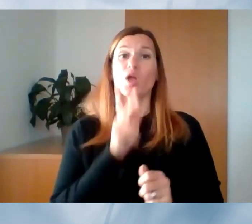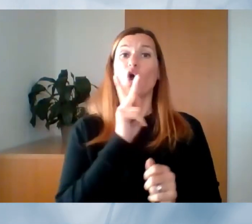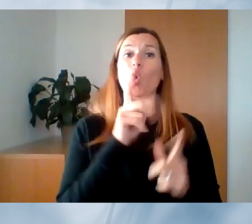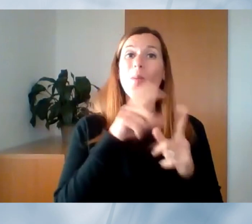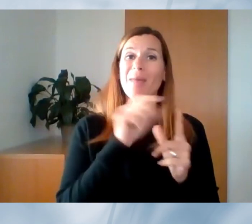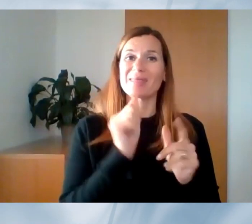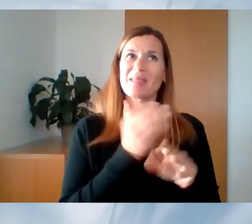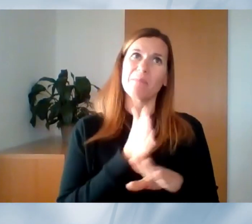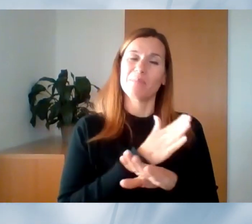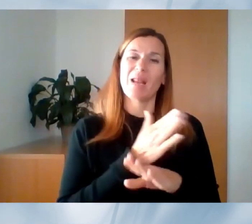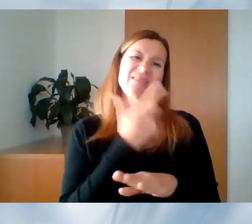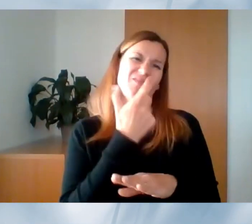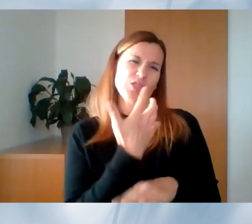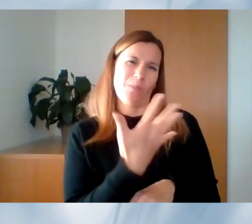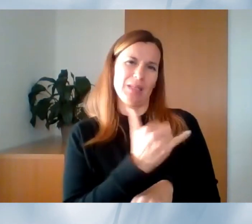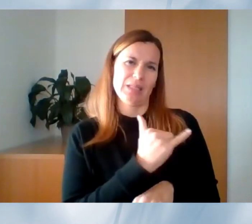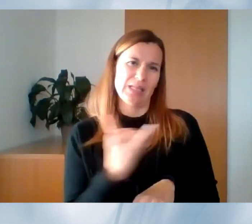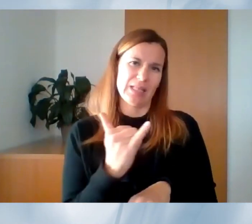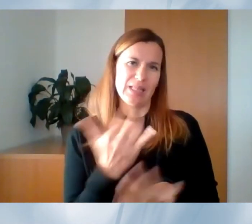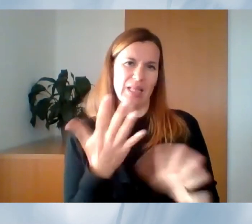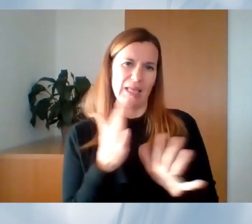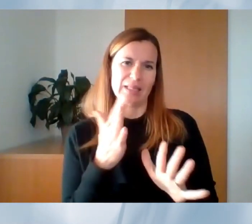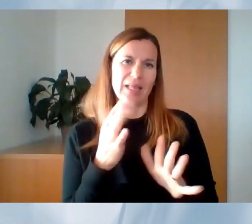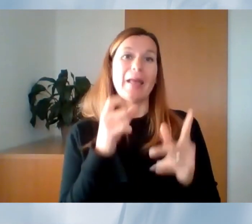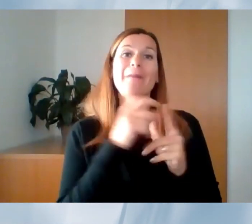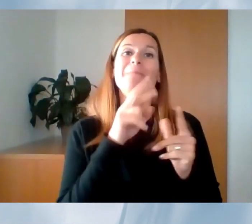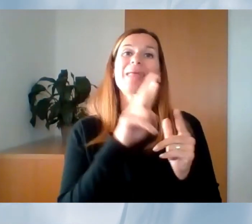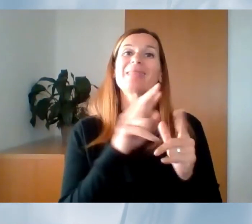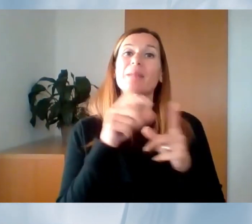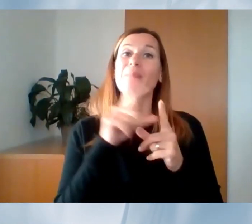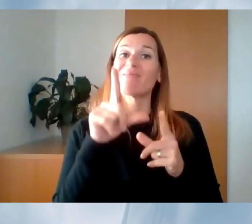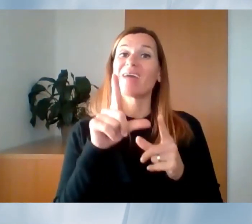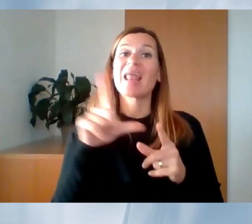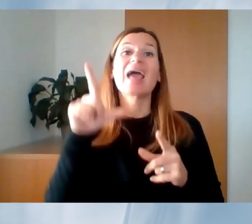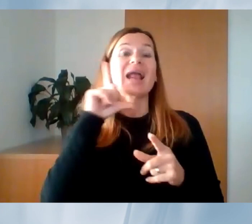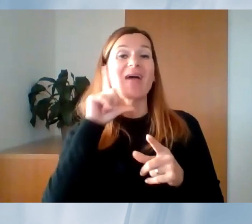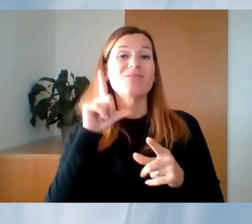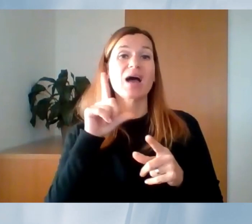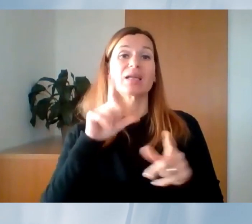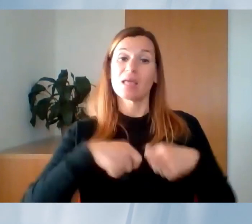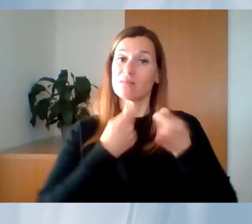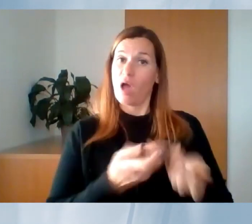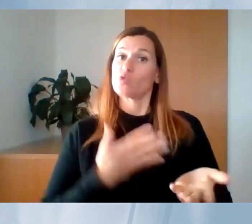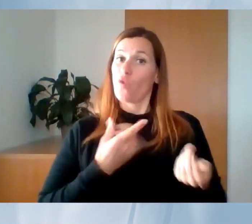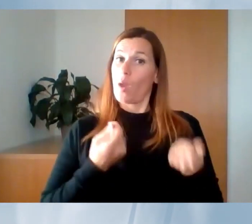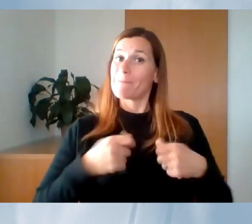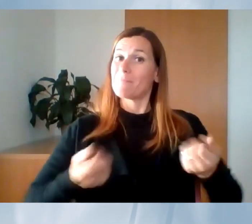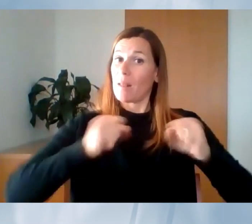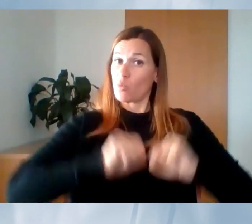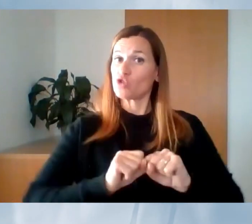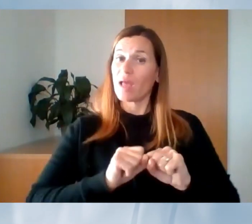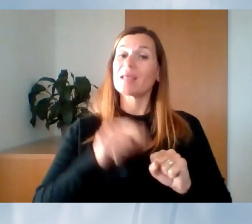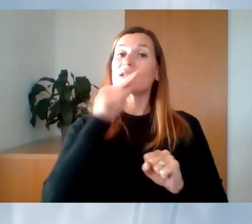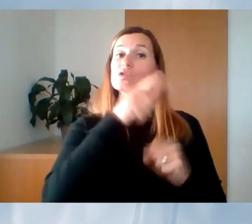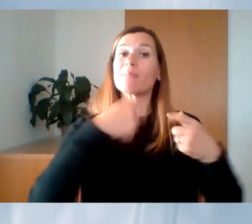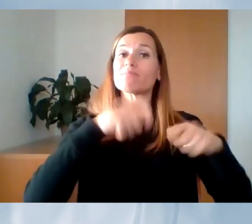pred dobrimi 200, slabimi 250 leti Peter Pavel Glavar svoje premoženje zapustil zato, da